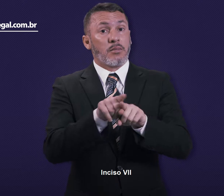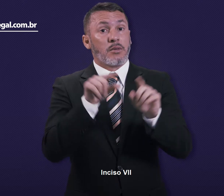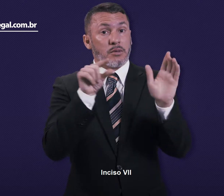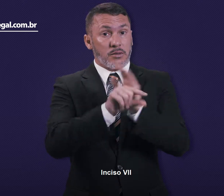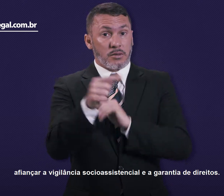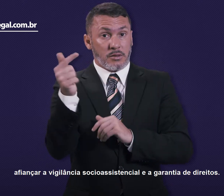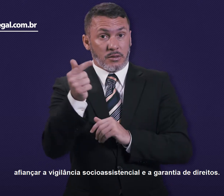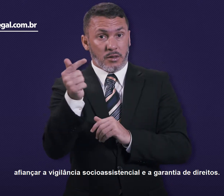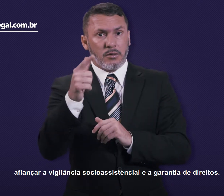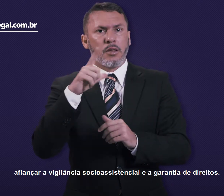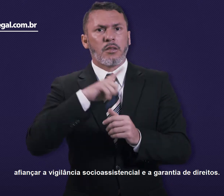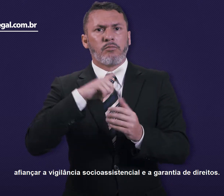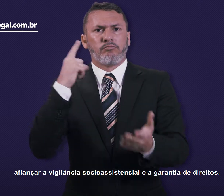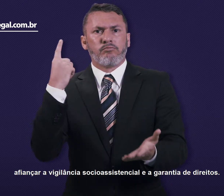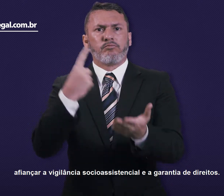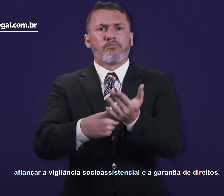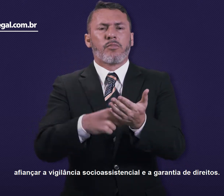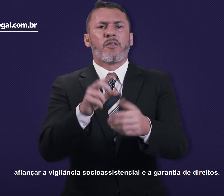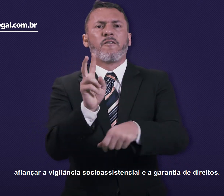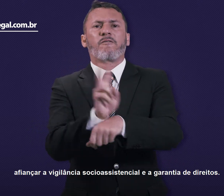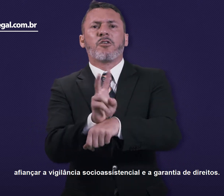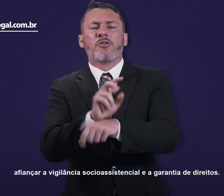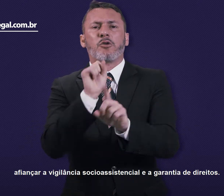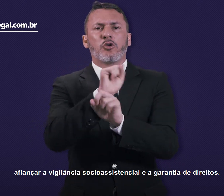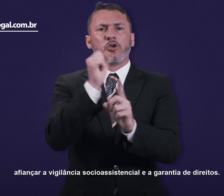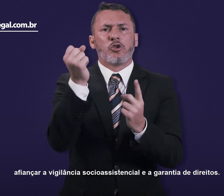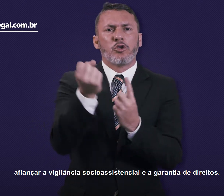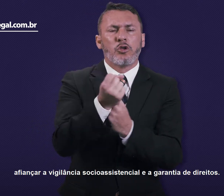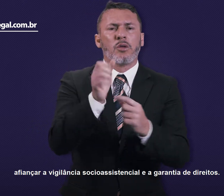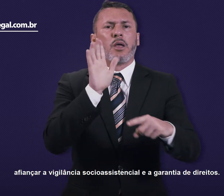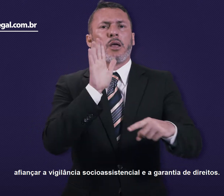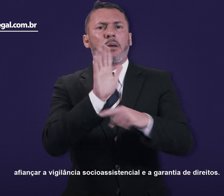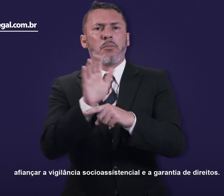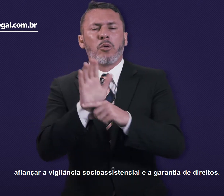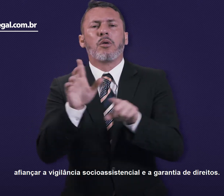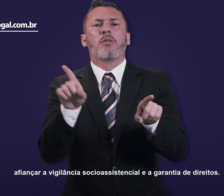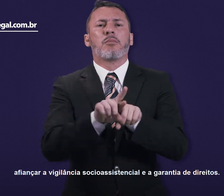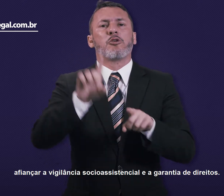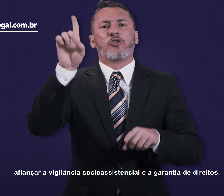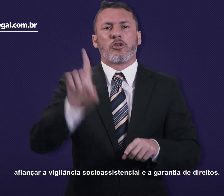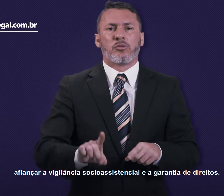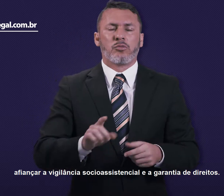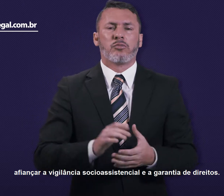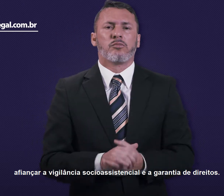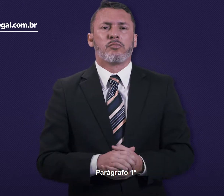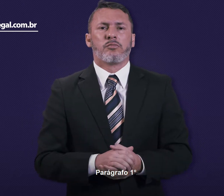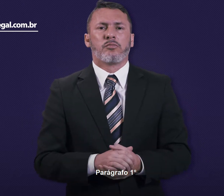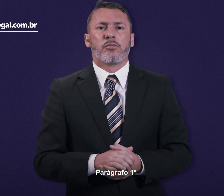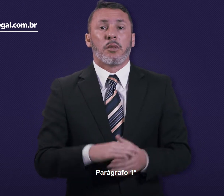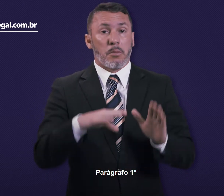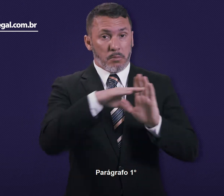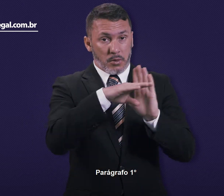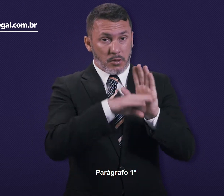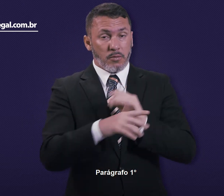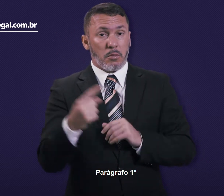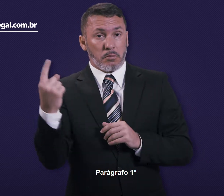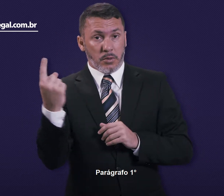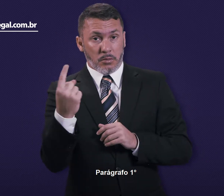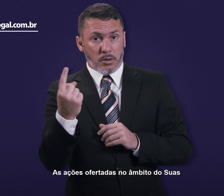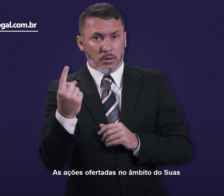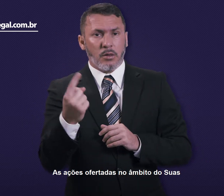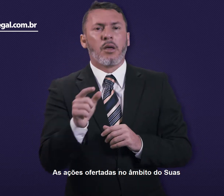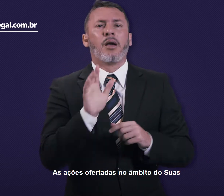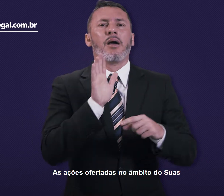inciso 7, afiançar a vigilância socioassistencial e a garantia de direitos. Parágrafo